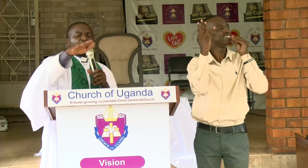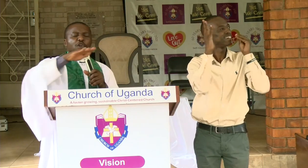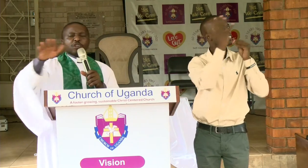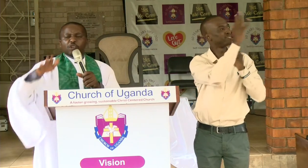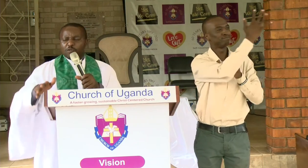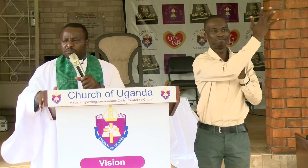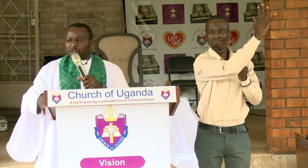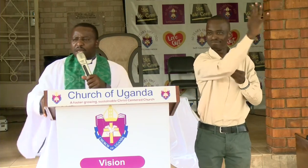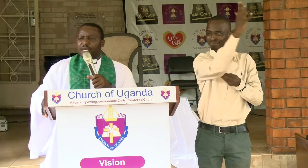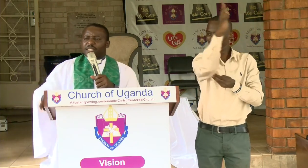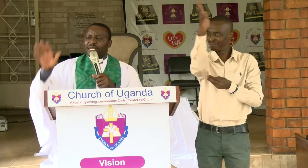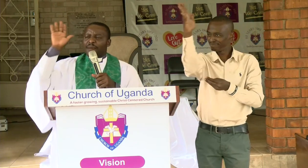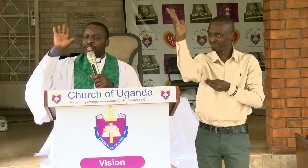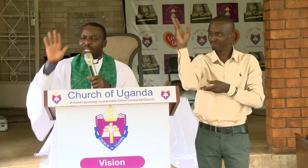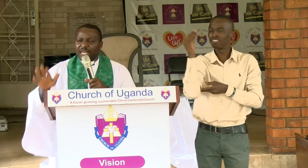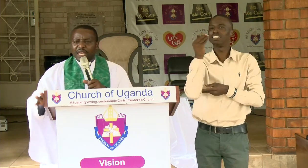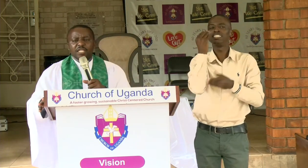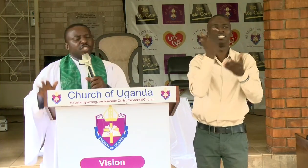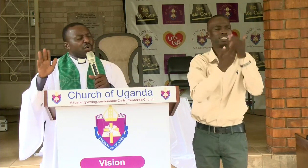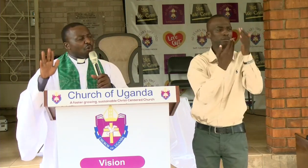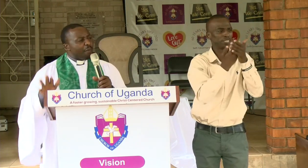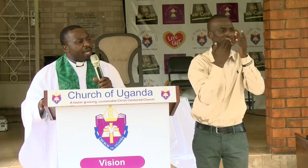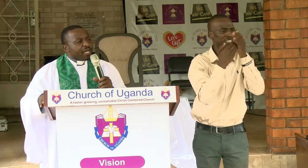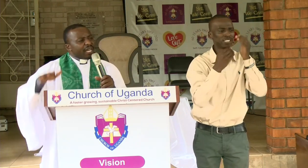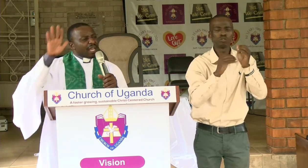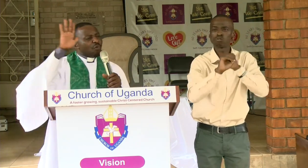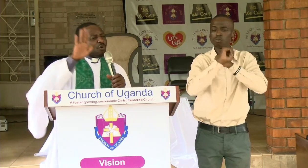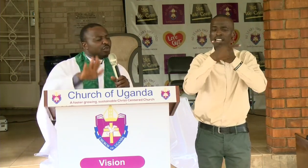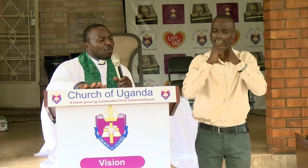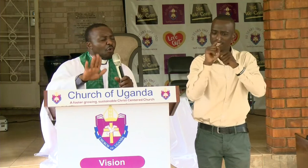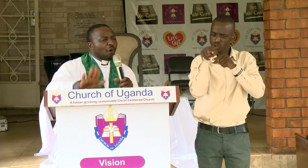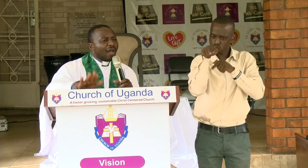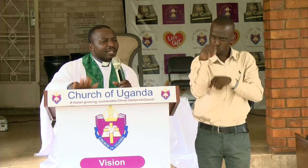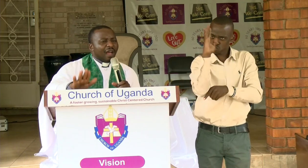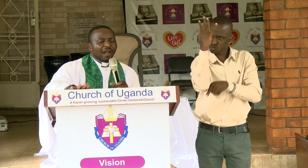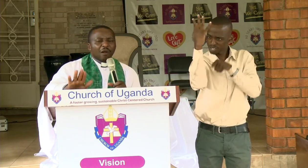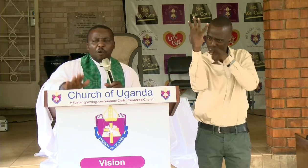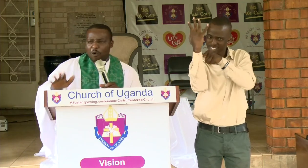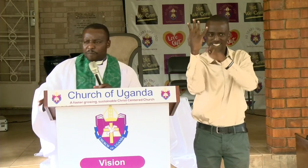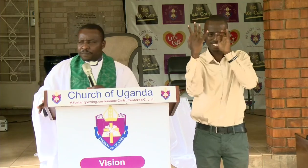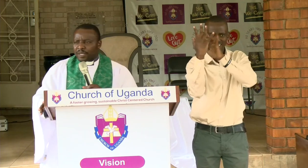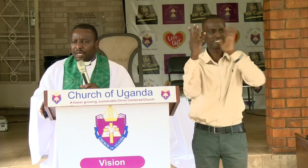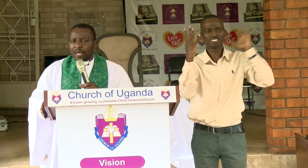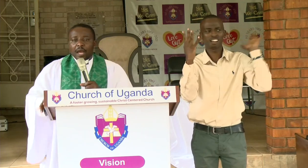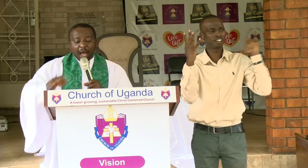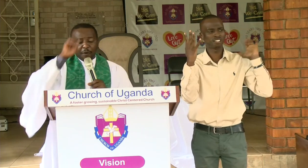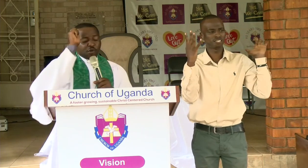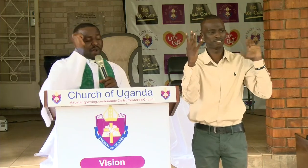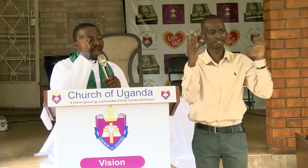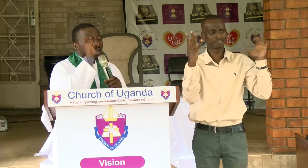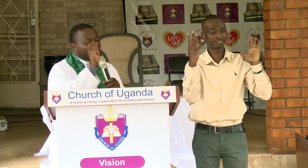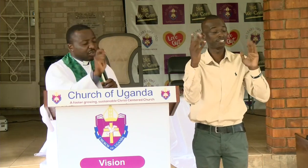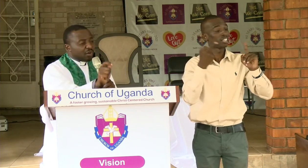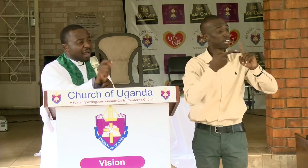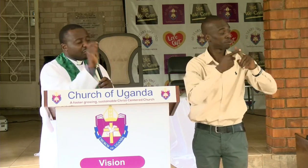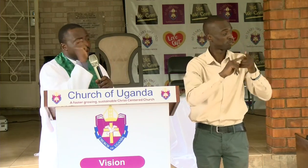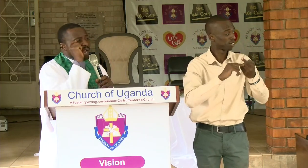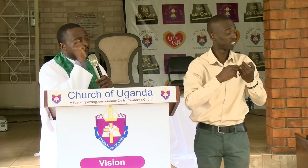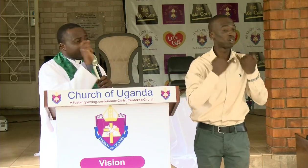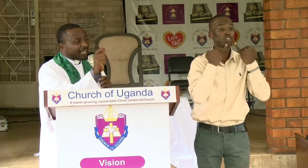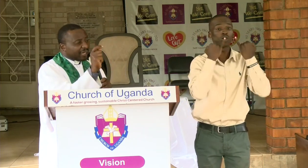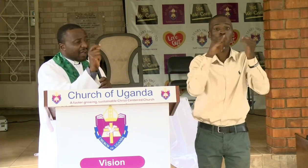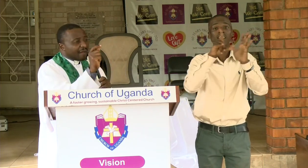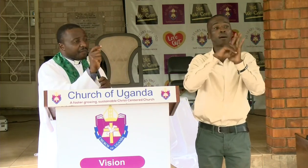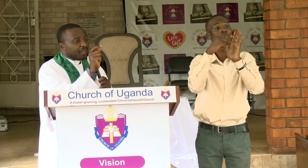giri mu mikono gyo, girabirire gikume, naye guno togukwatangako. Abooluganda, Katonda